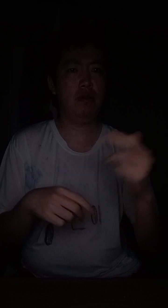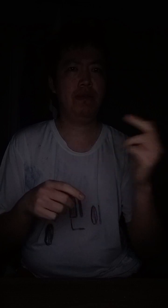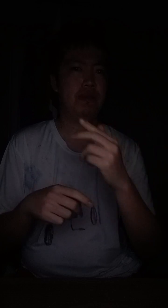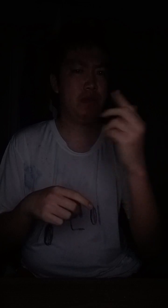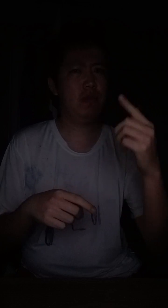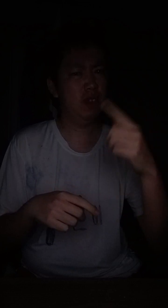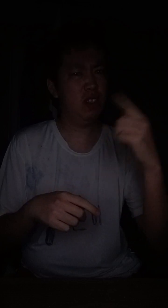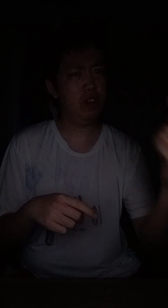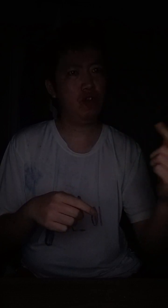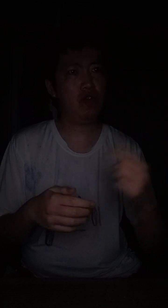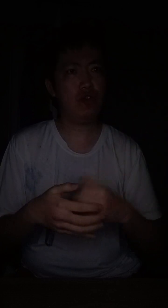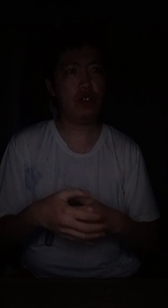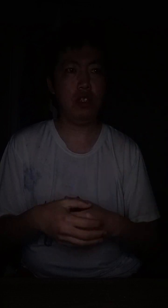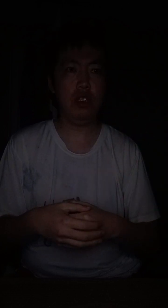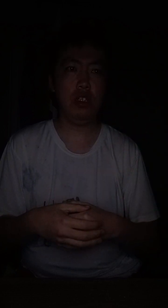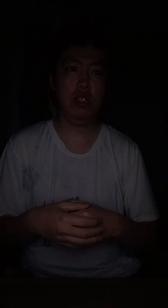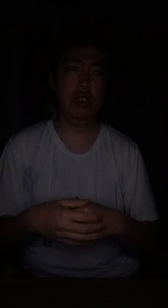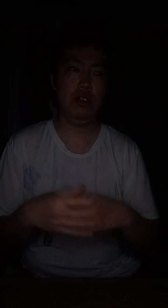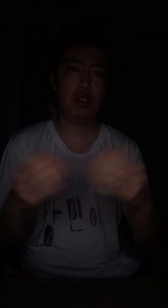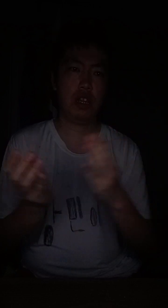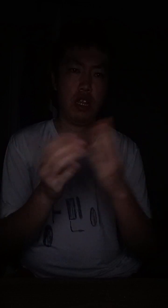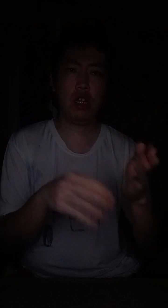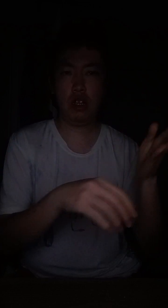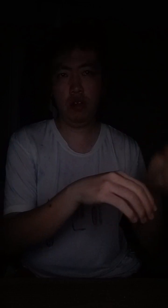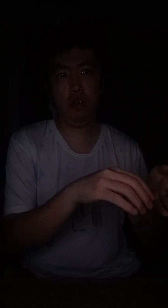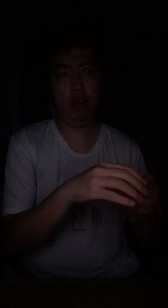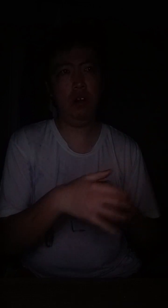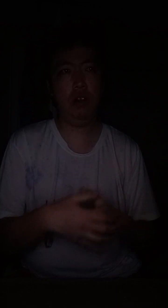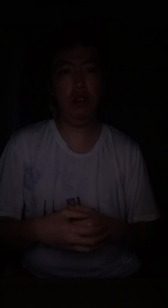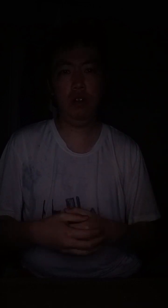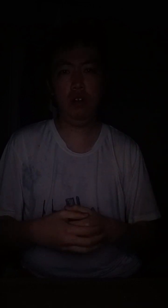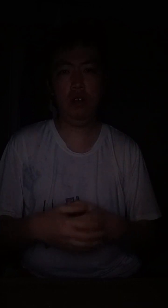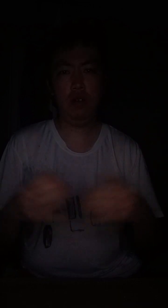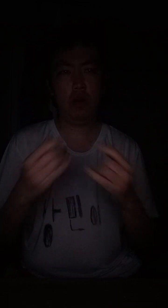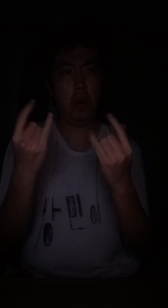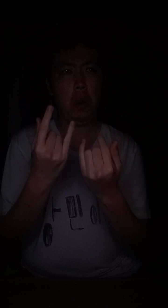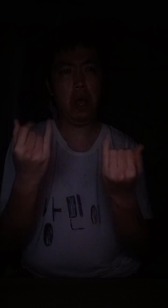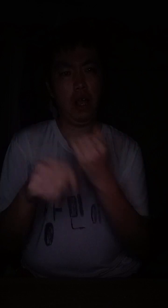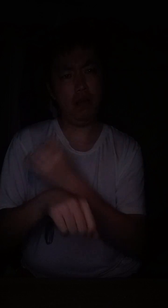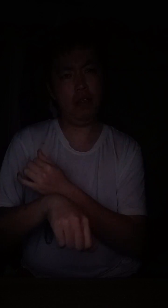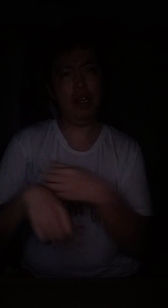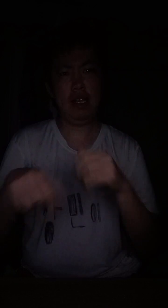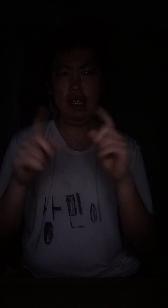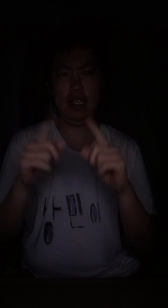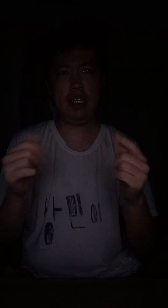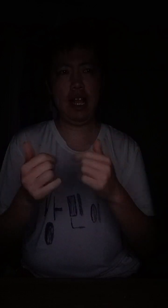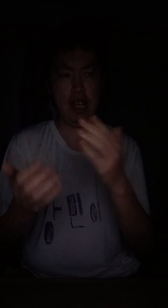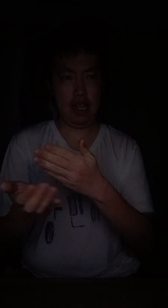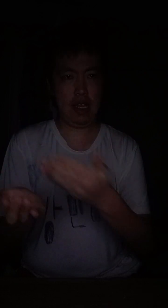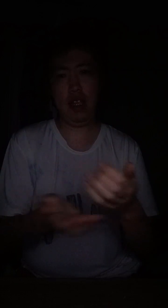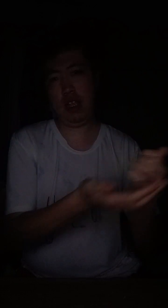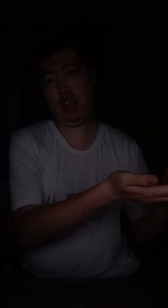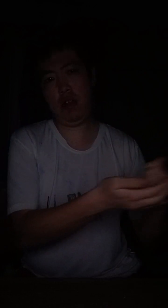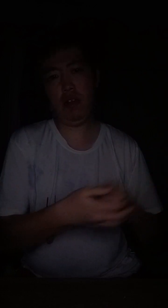거짓말을 하고 자수를 하고 그런데 교감은 담임교사에게 학생을 달래라고 했습니다. 피해자일